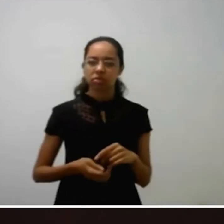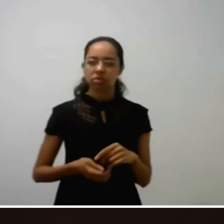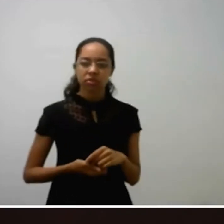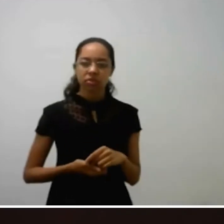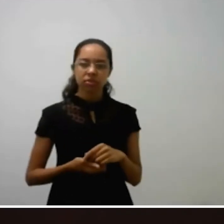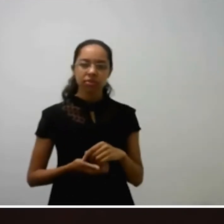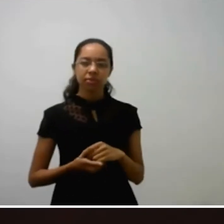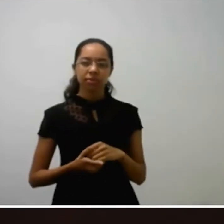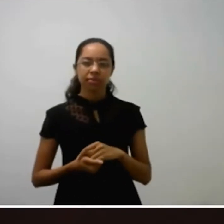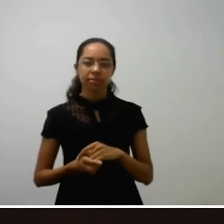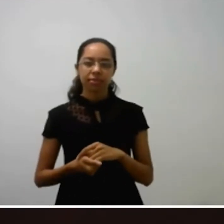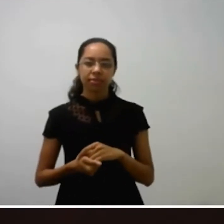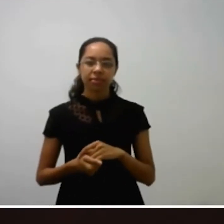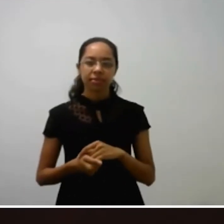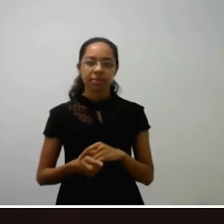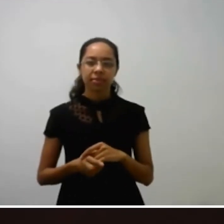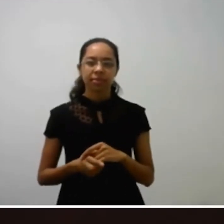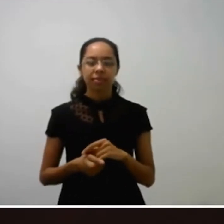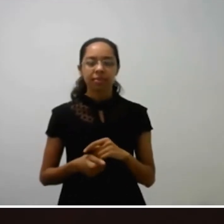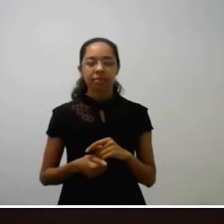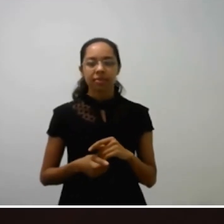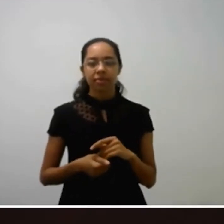foram